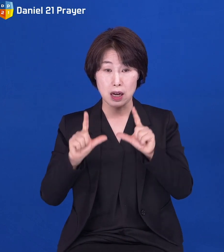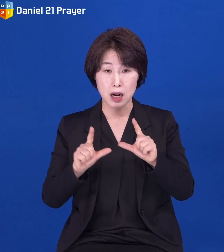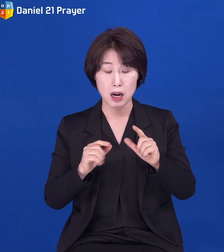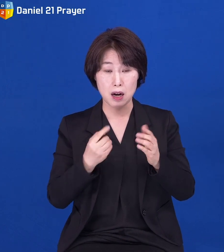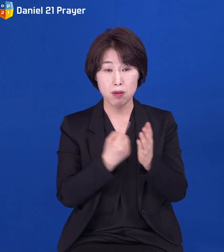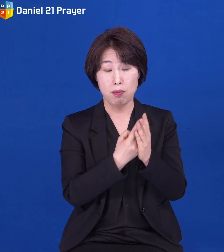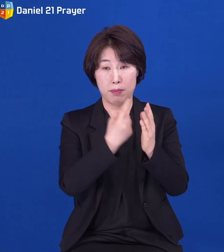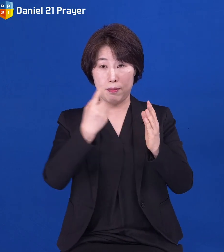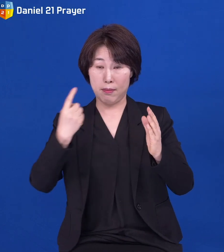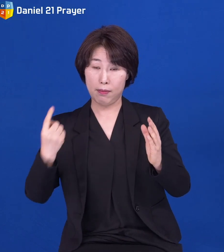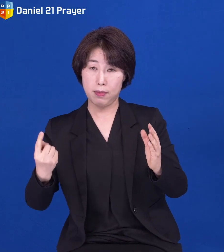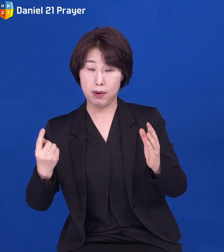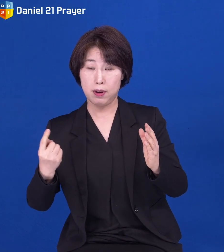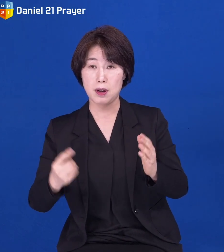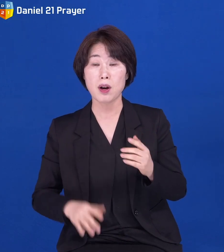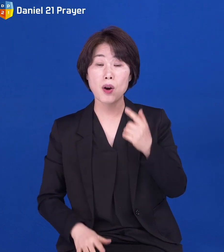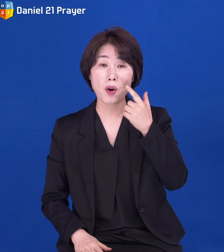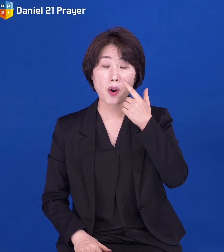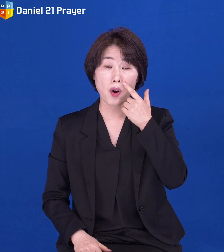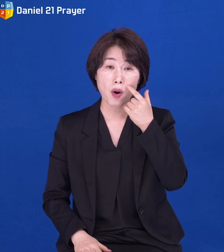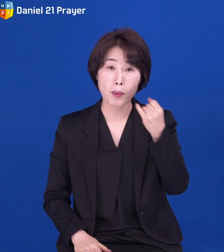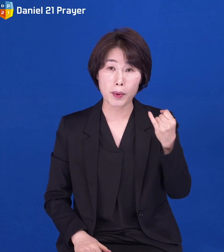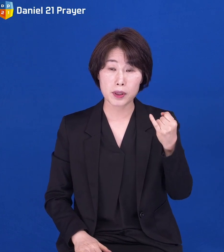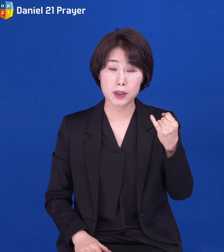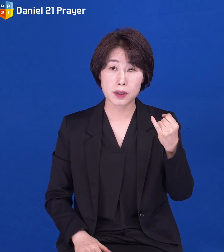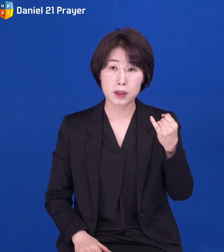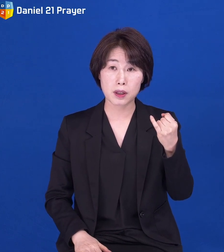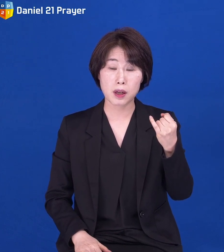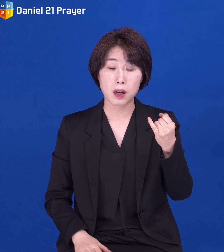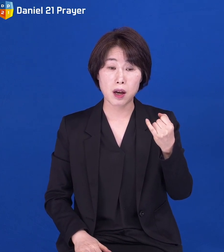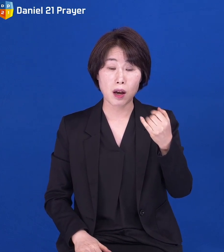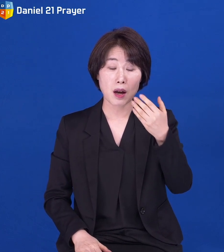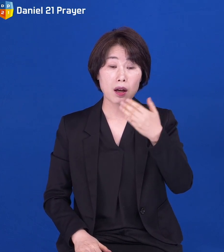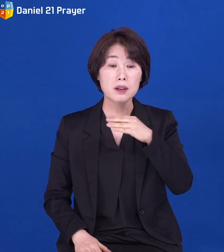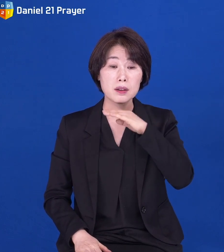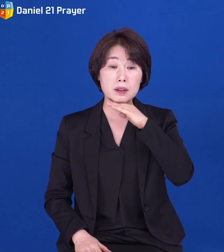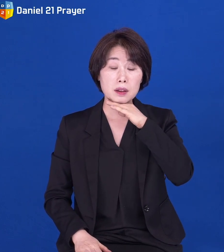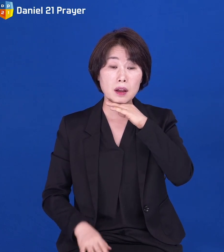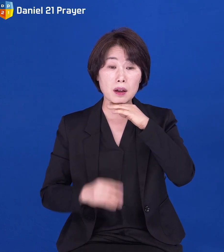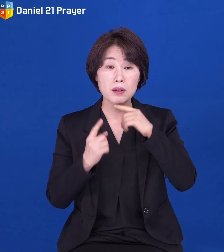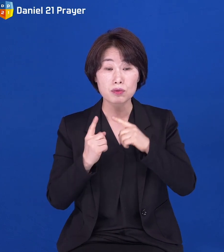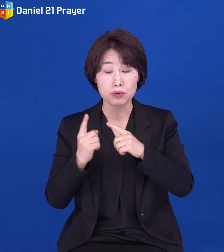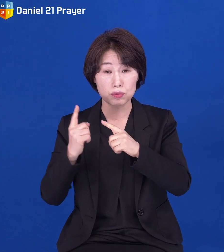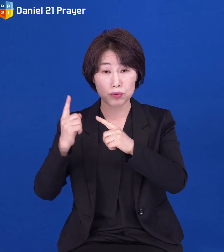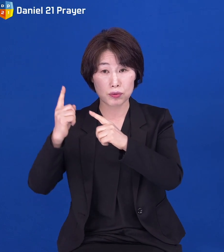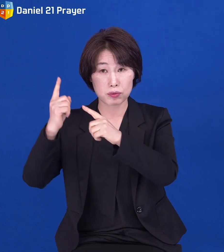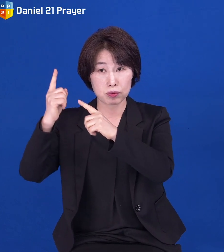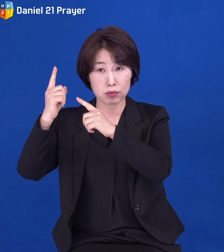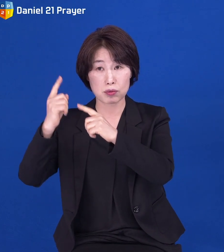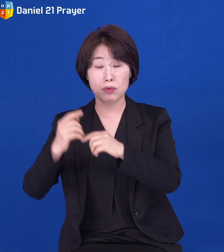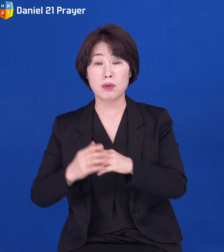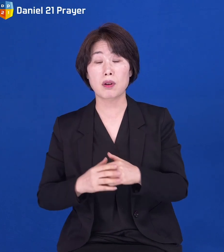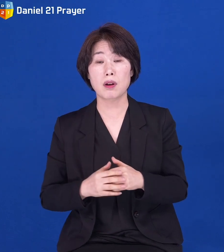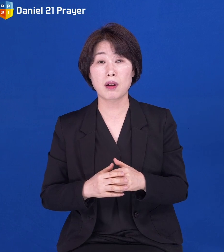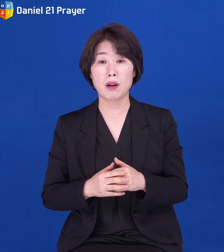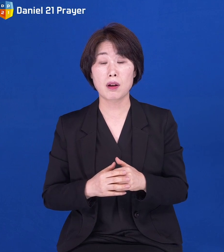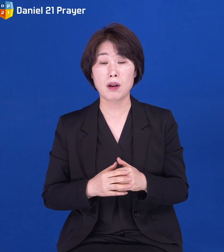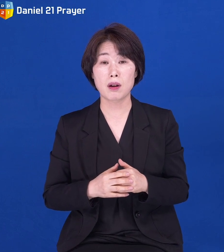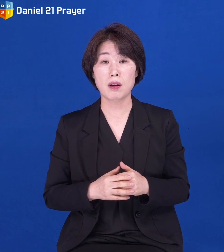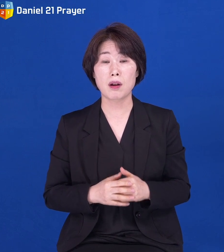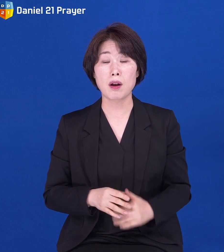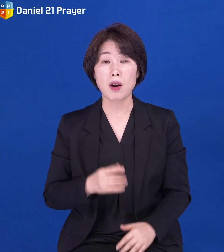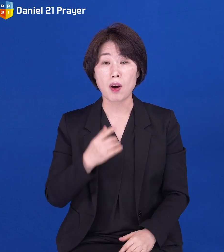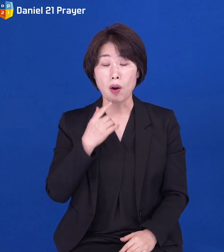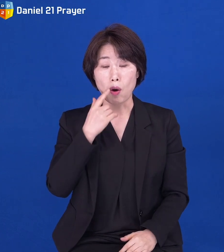나와 있었고, 저희 어머니는 우리가 이제 나이가 먹으니까 시집이라도 보내야 되는데 여기서 쫓겨나, 자기는 어떻게 해야 될지 정말 모르는데